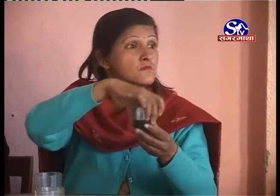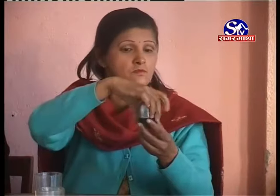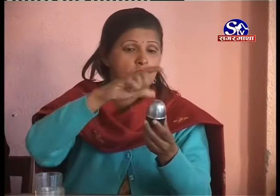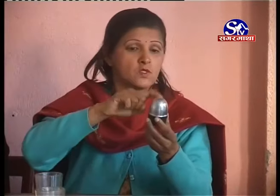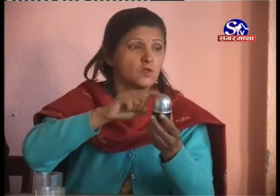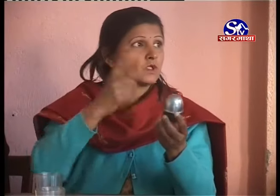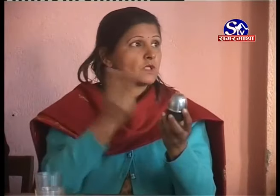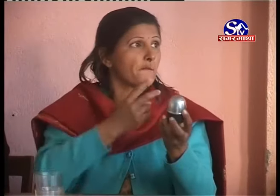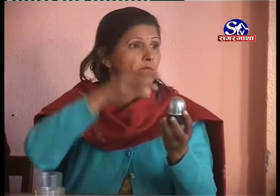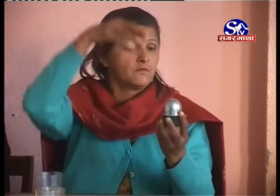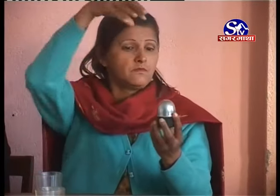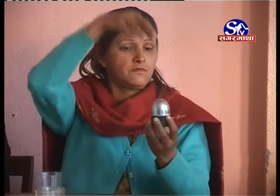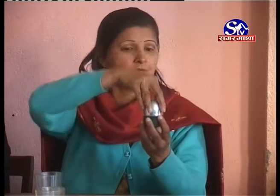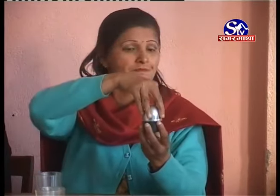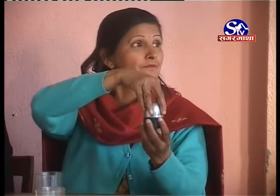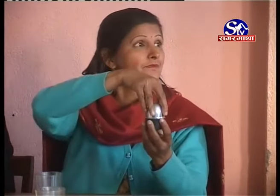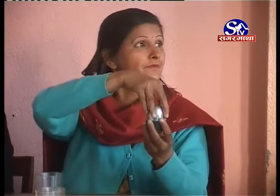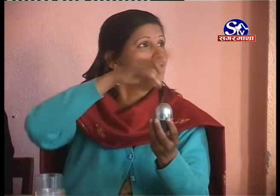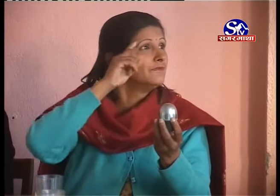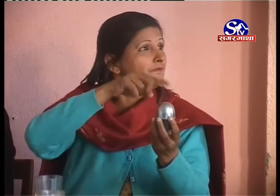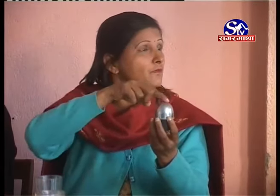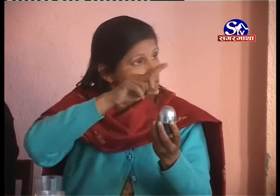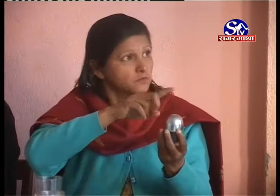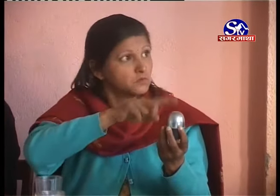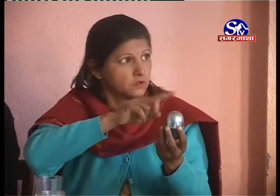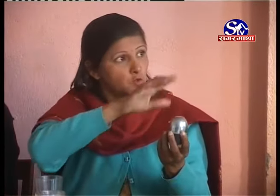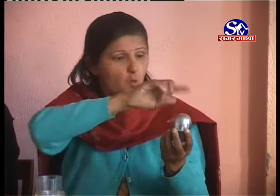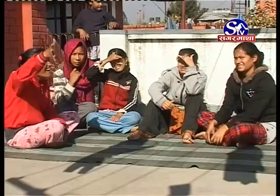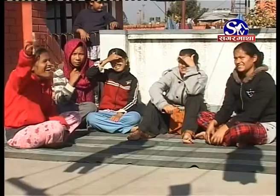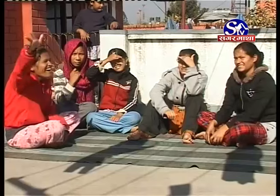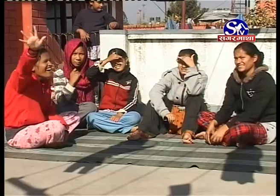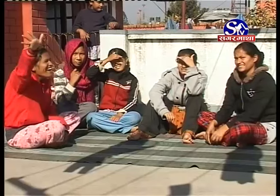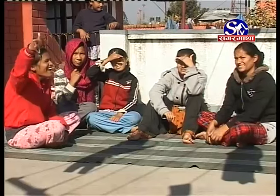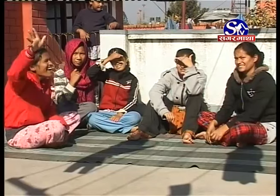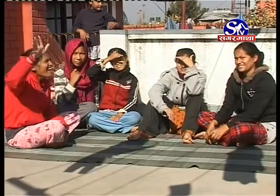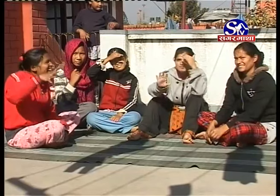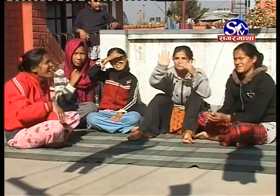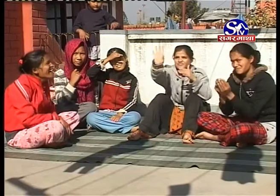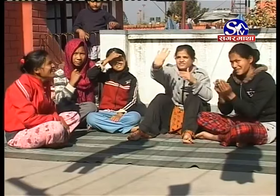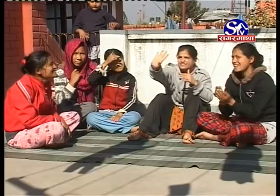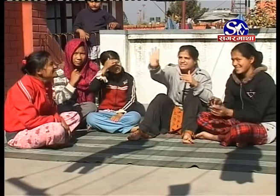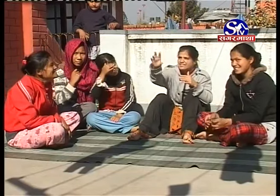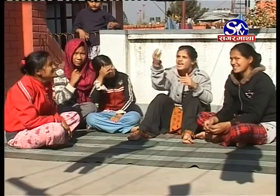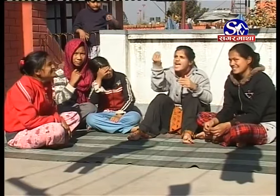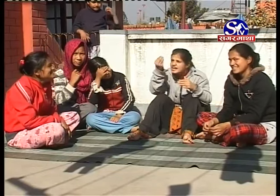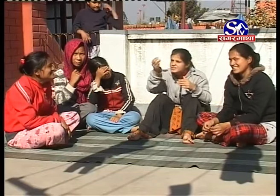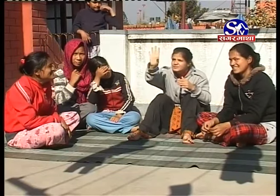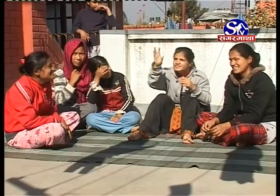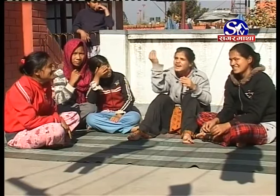तर यो आवाजविहीन समाजमा कुनै अवरोध छैन। बोलिने भाषा जस्तै संकेतका भाषा पनि सबै